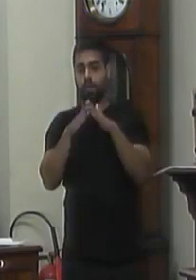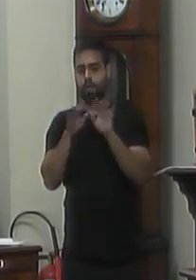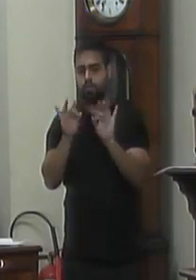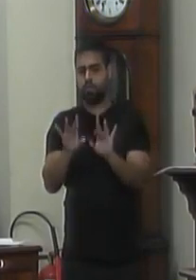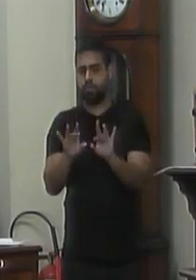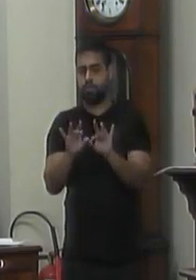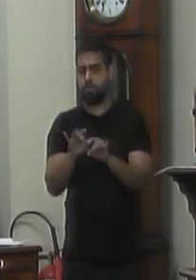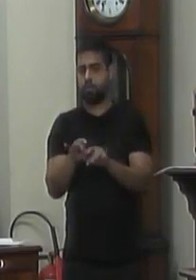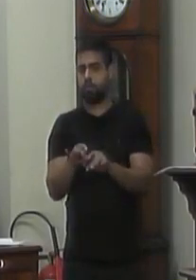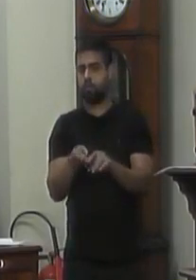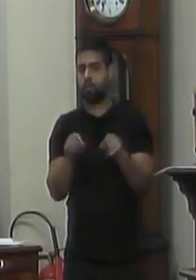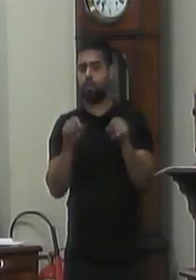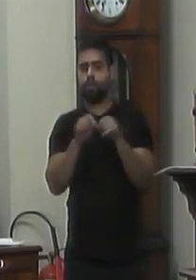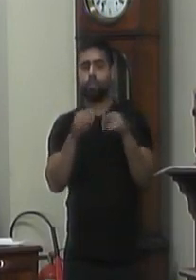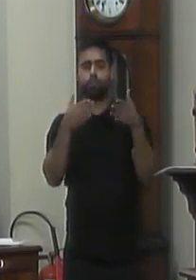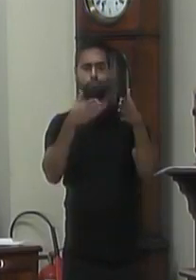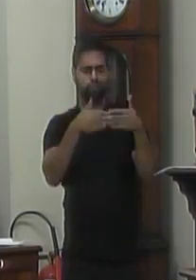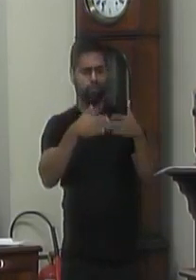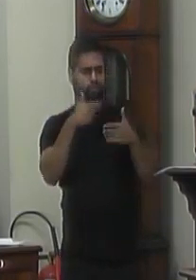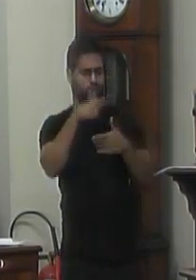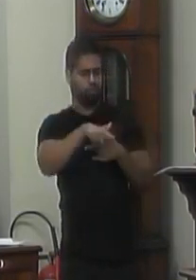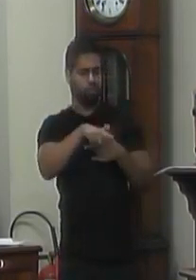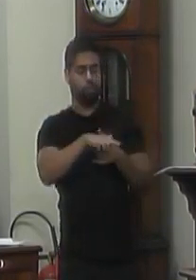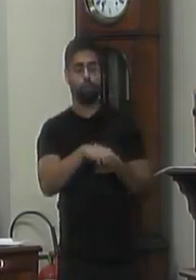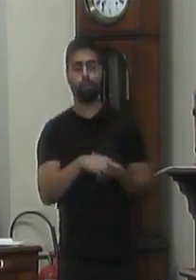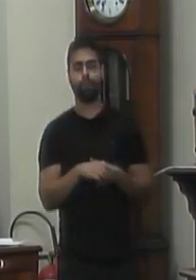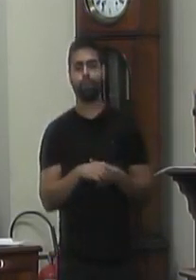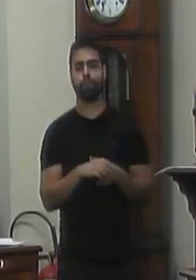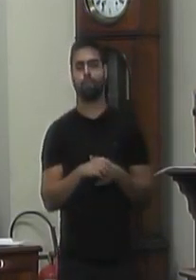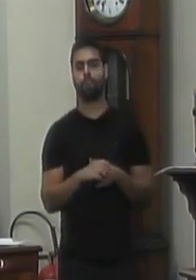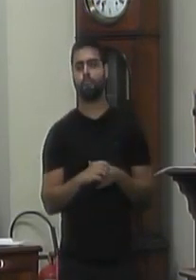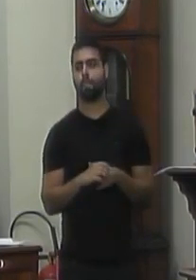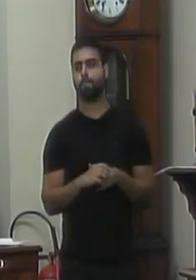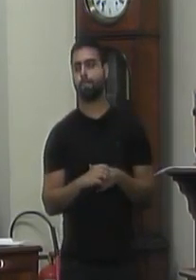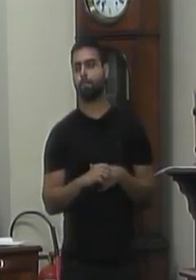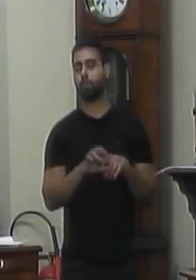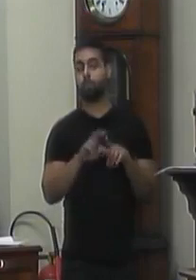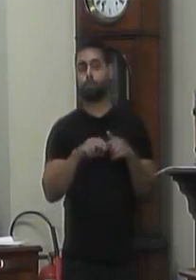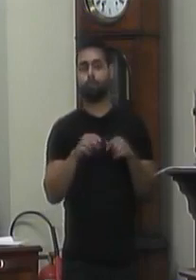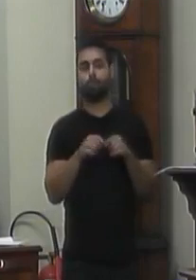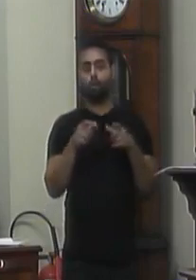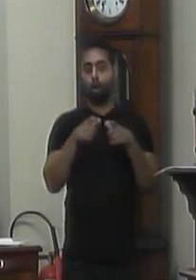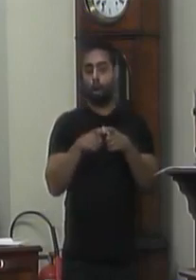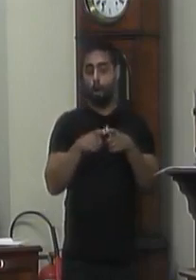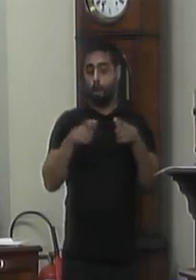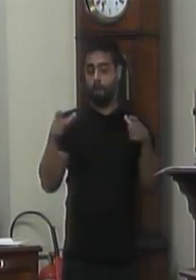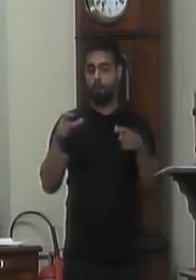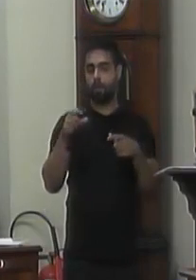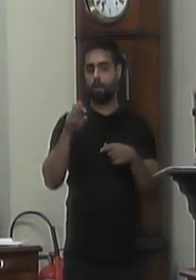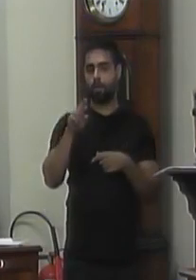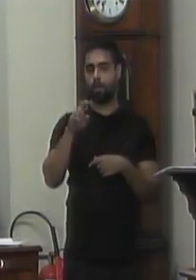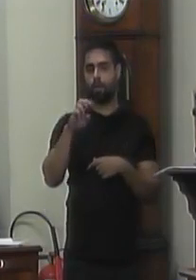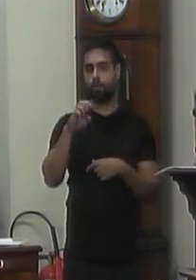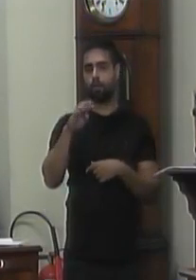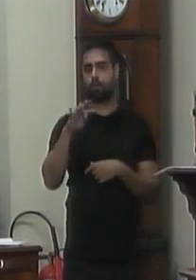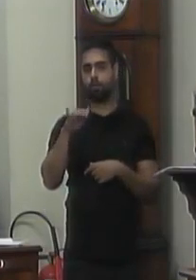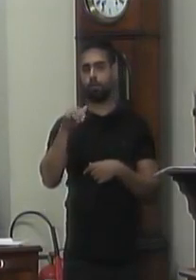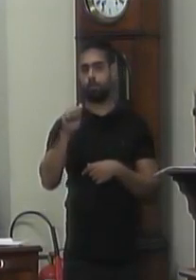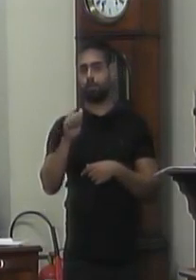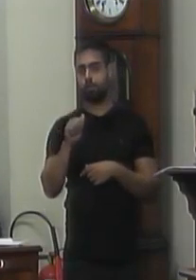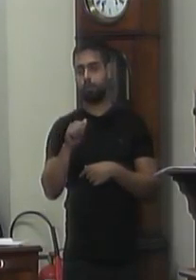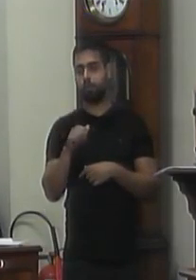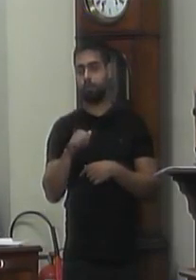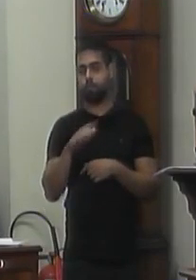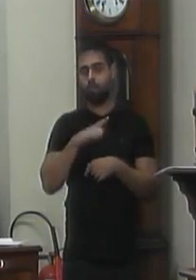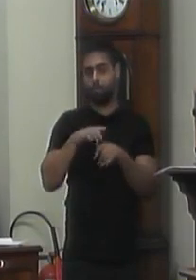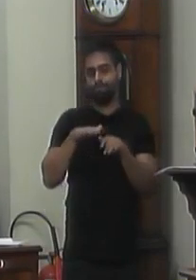específica. Então, eu quero fazer esse apelo novamente. Por isso que eu peço, vamos aumentar a receita para que a gente possa ter um